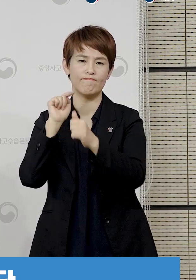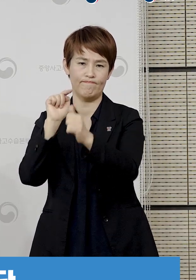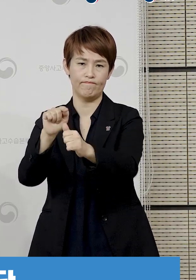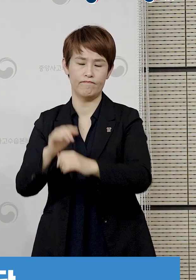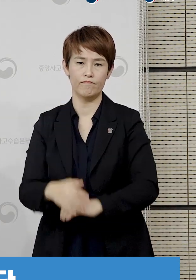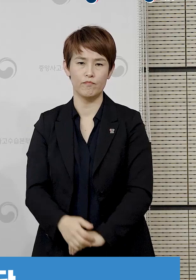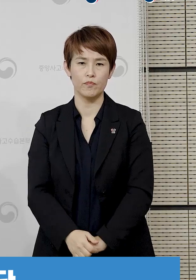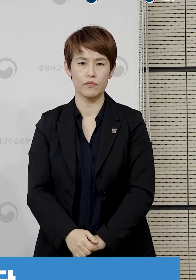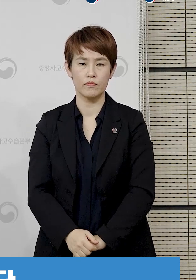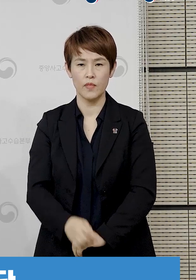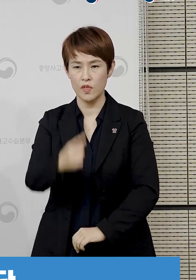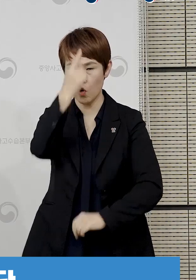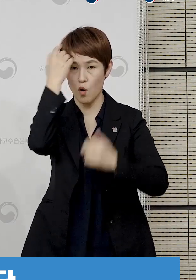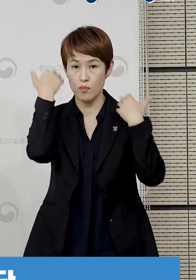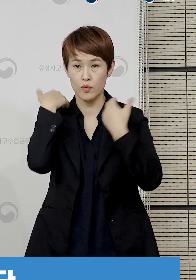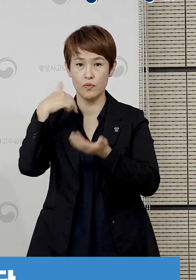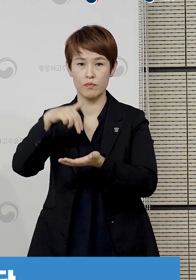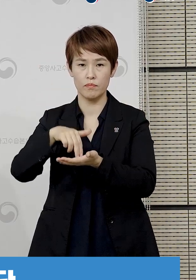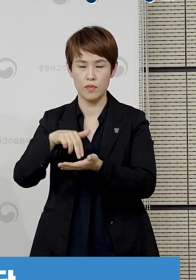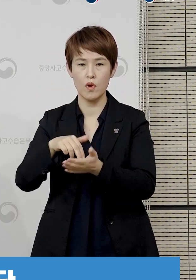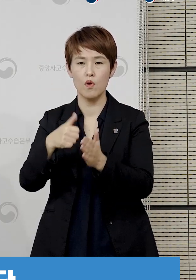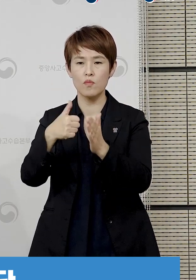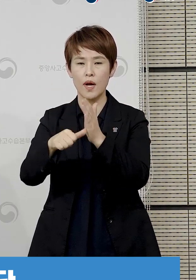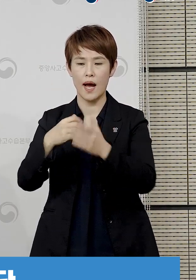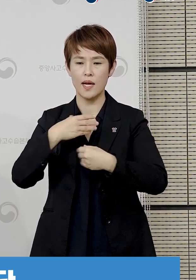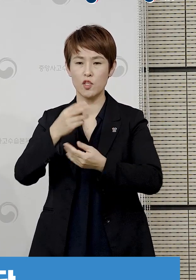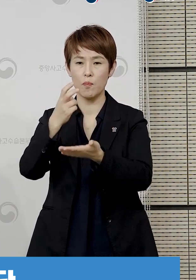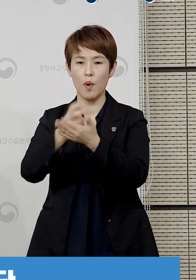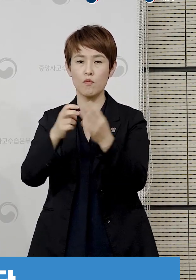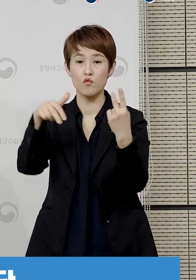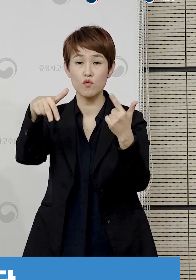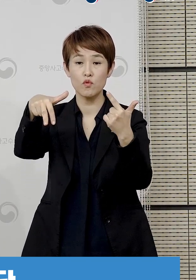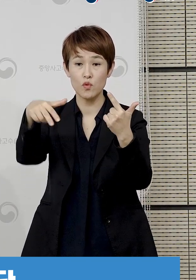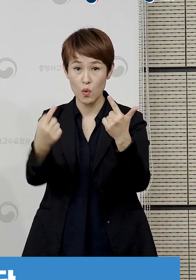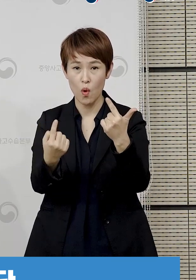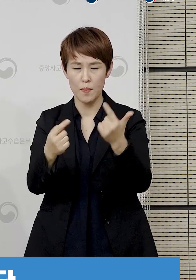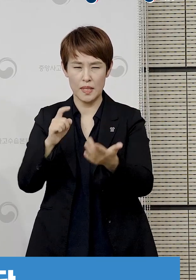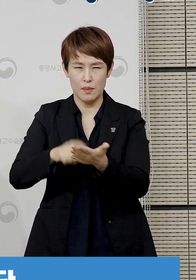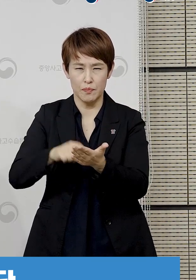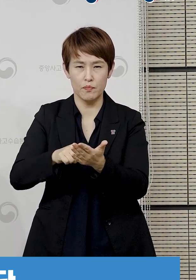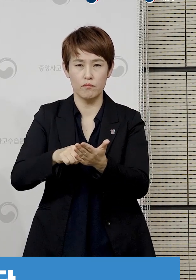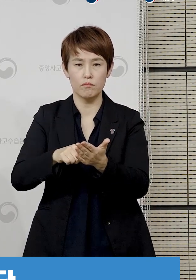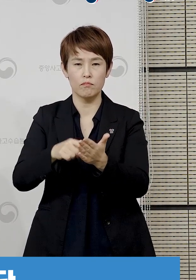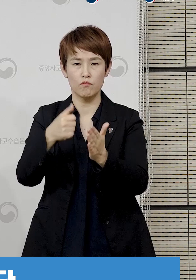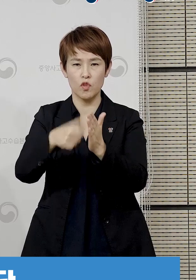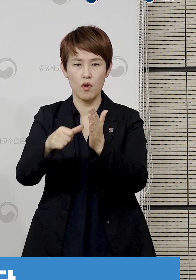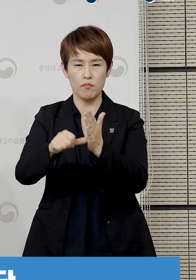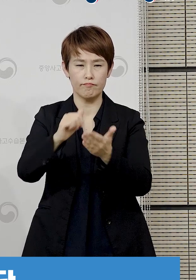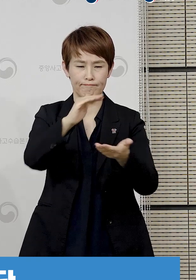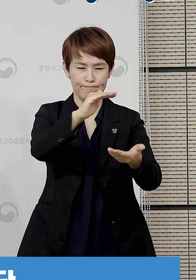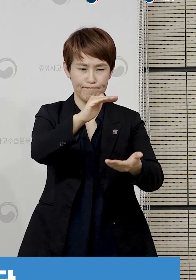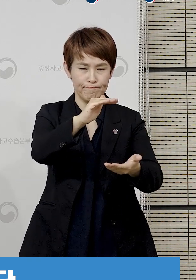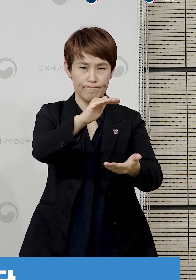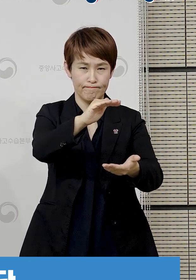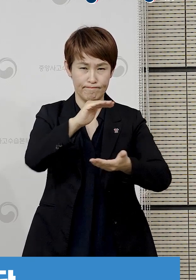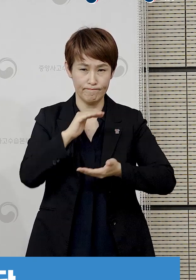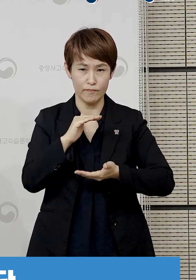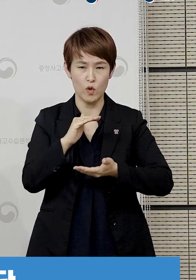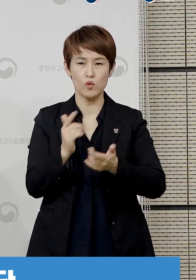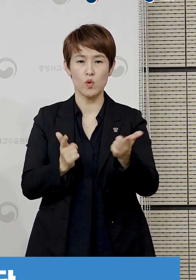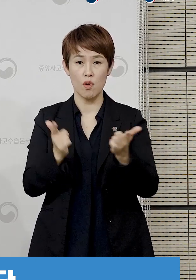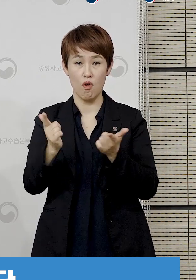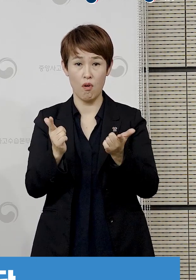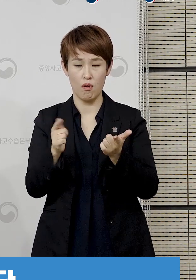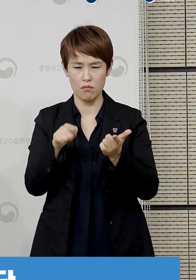취할 수 있는 물가안정법 제6조라는 것이 긴급 수급 조정 조치라는 것이 가장 강력한 수단